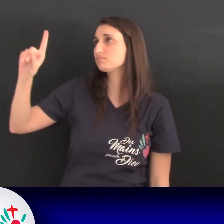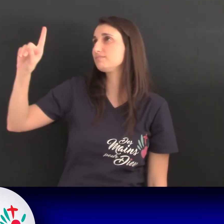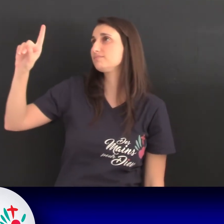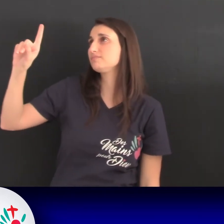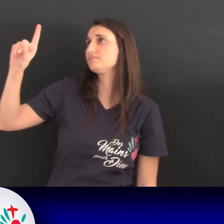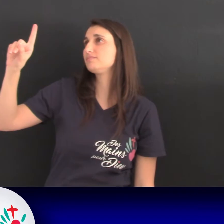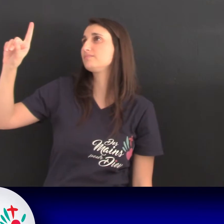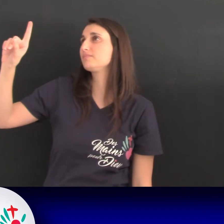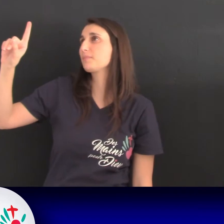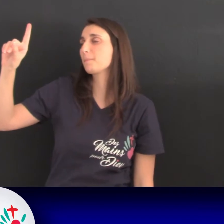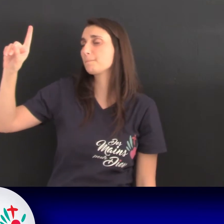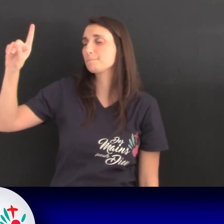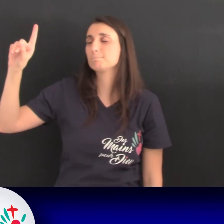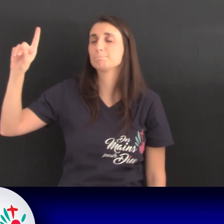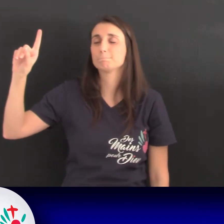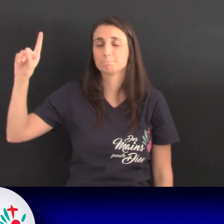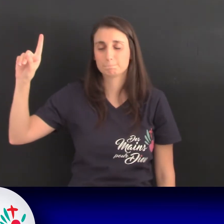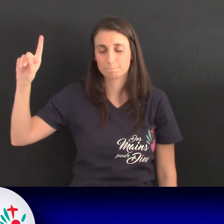simplement